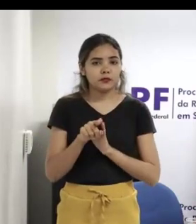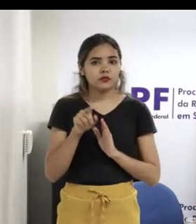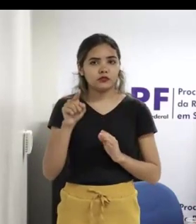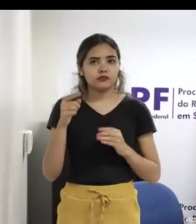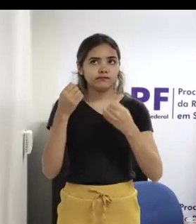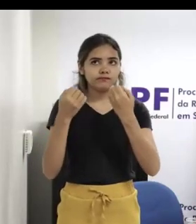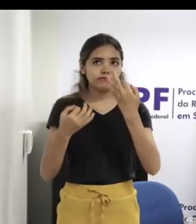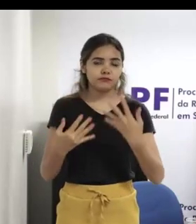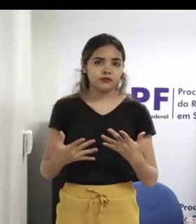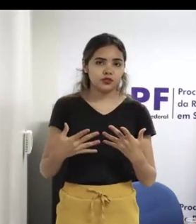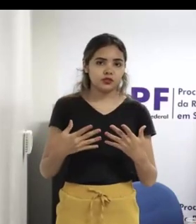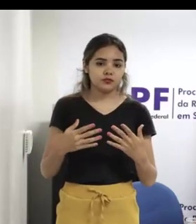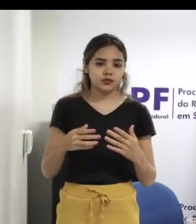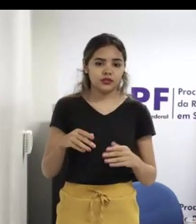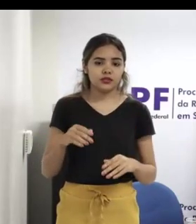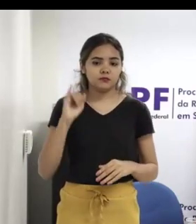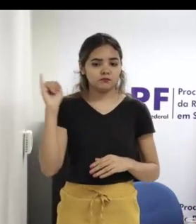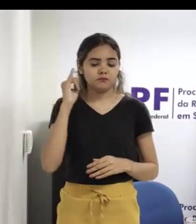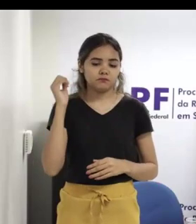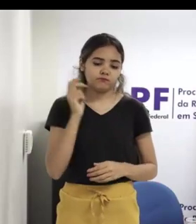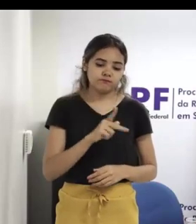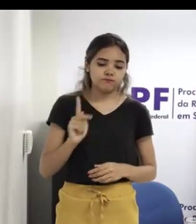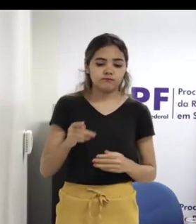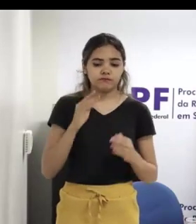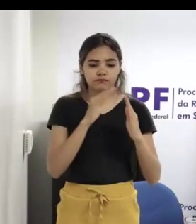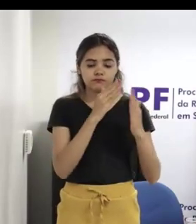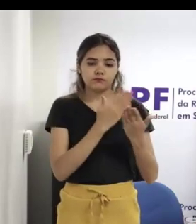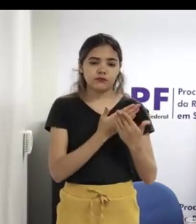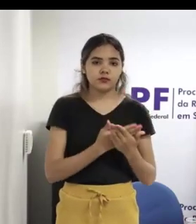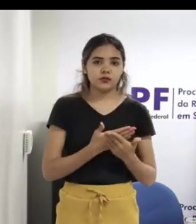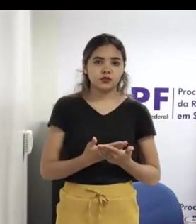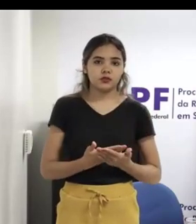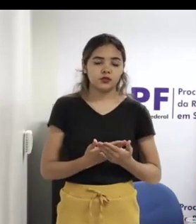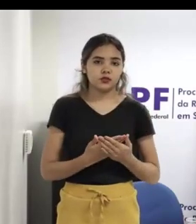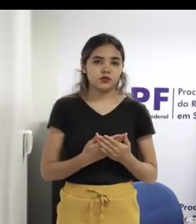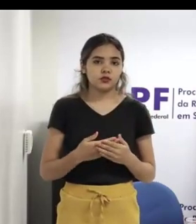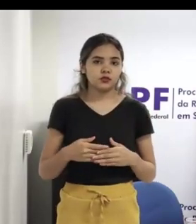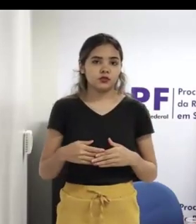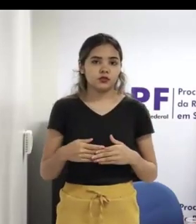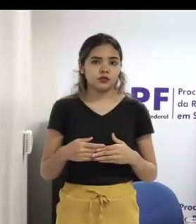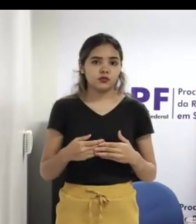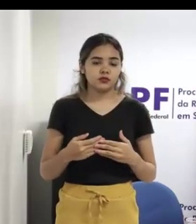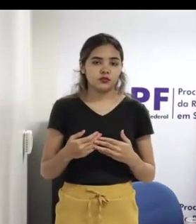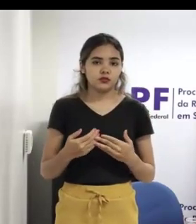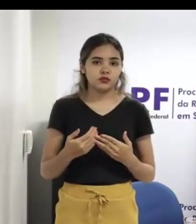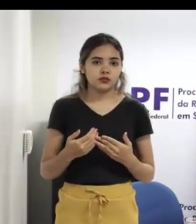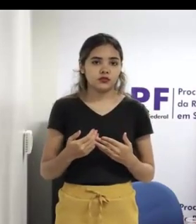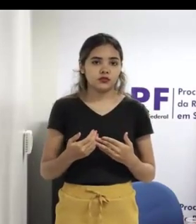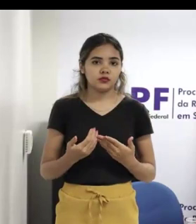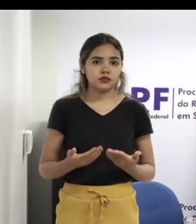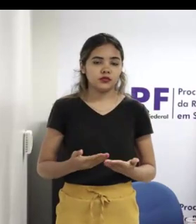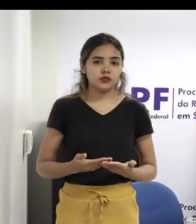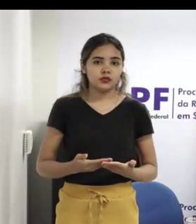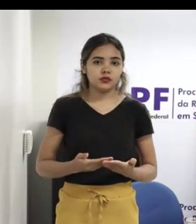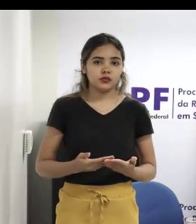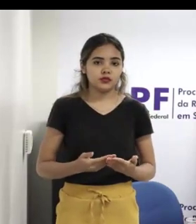especial a gente desenvolve um trabalho eh também especificamente com os professores a gente faz uma forma inform ação com eles e um dos pontos que